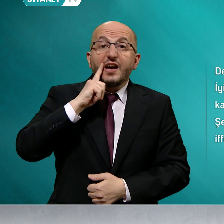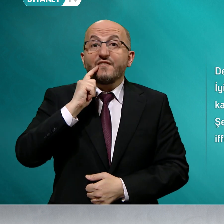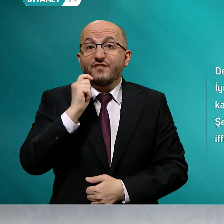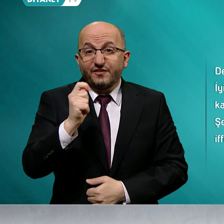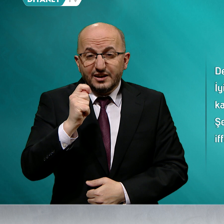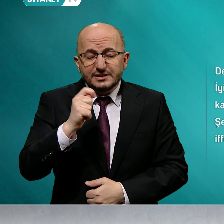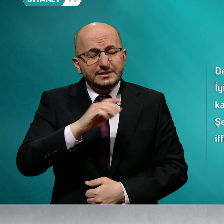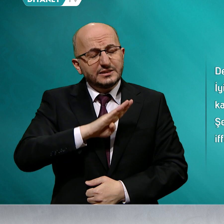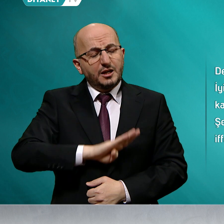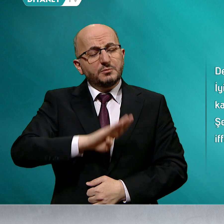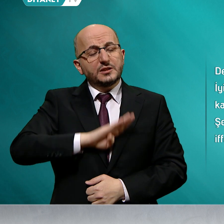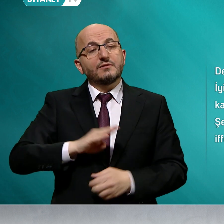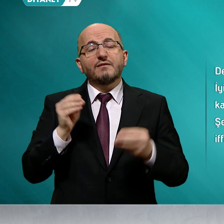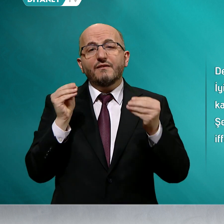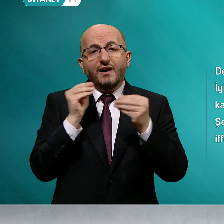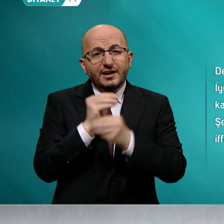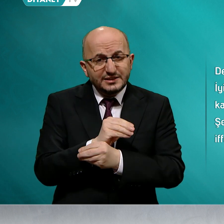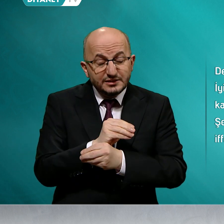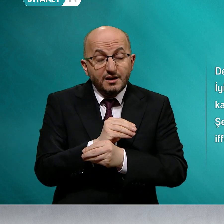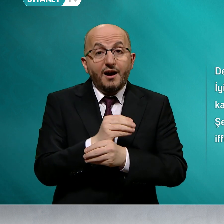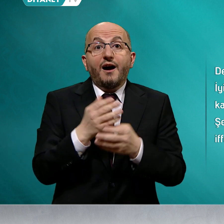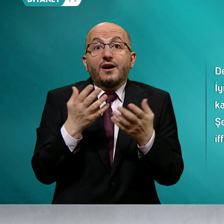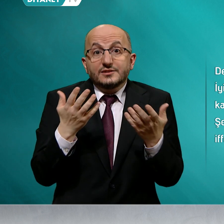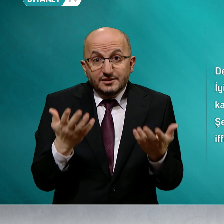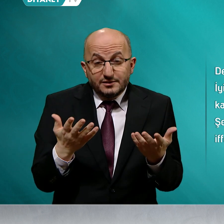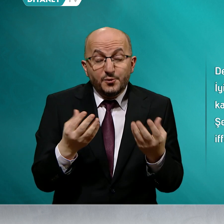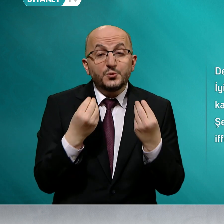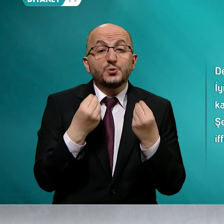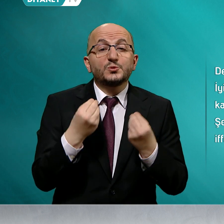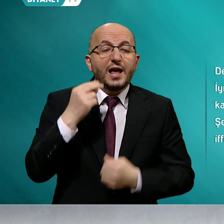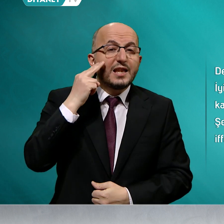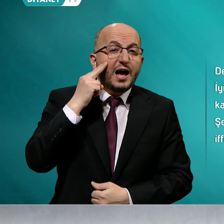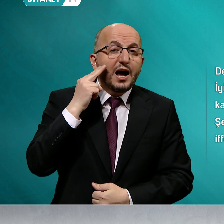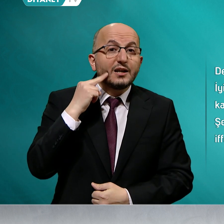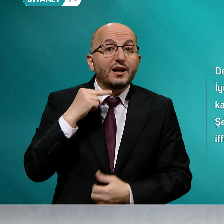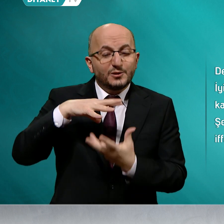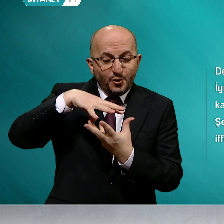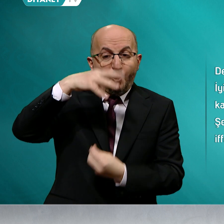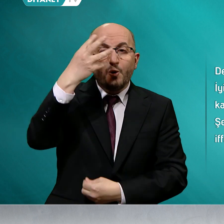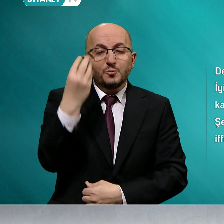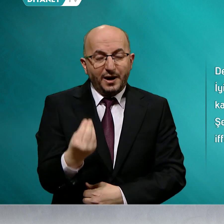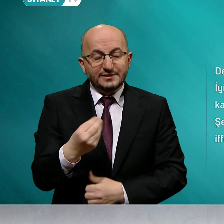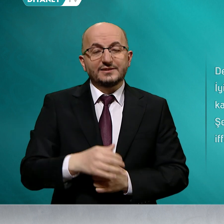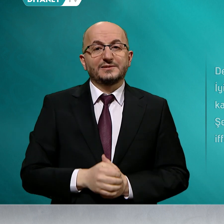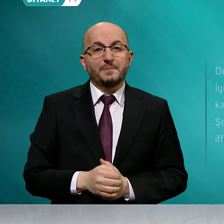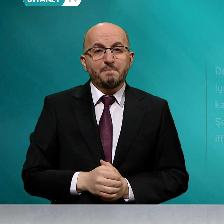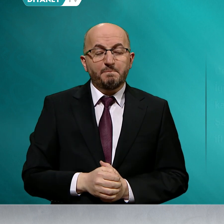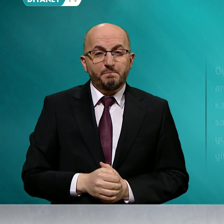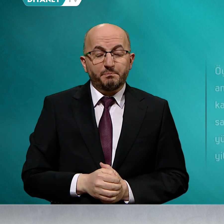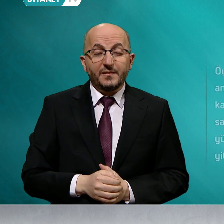ve iffeti, sabır ve vefayı, hasılı güzel ahlakı kuşanmaktır.